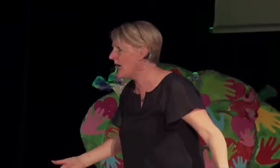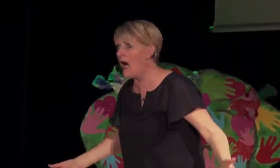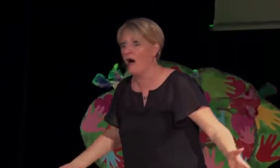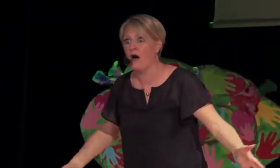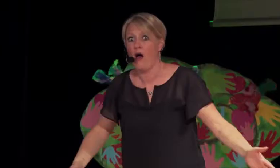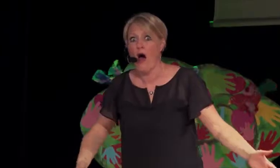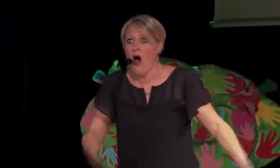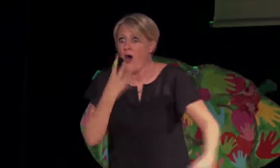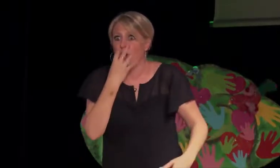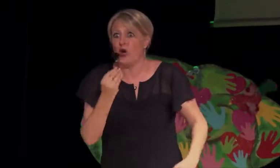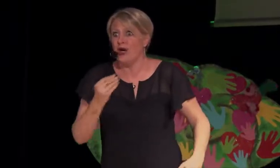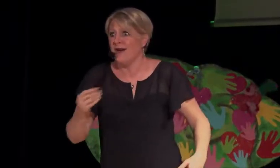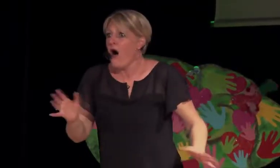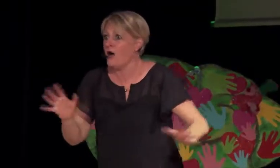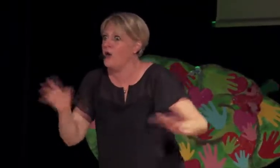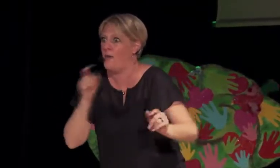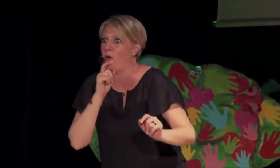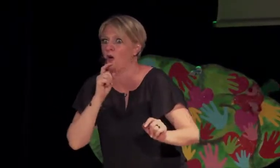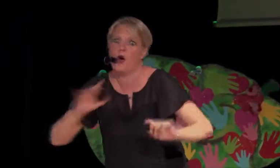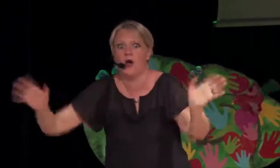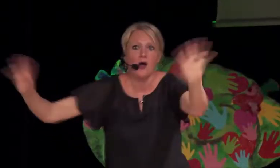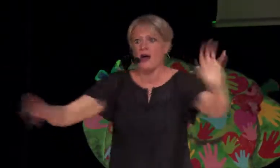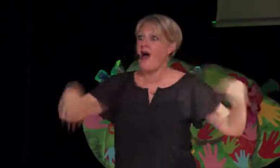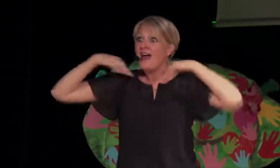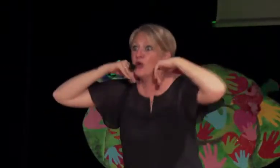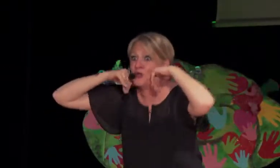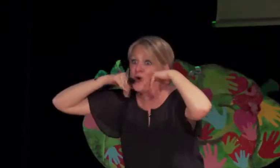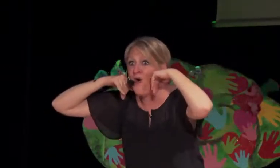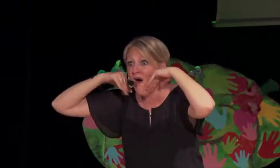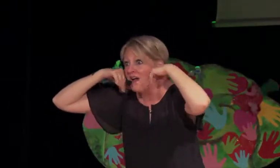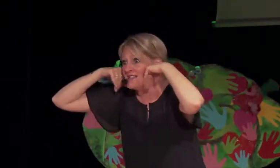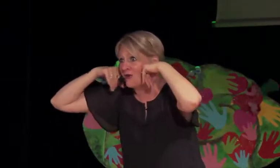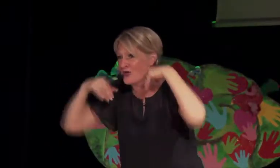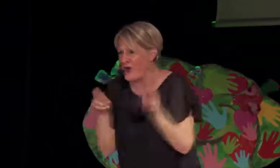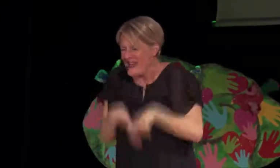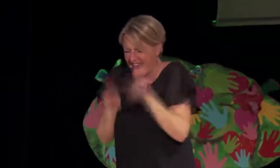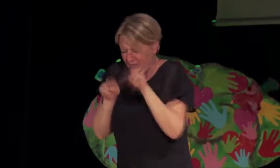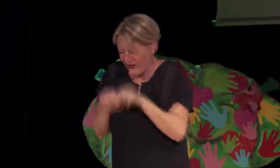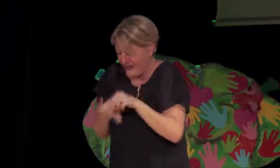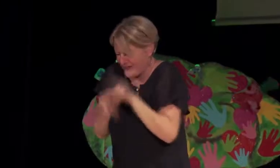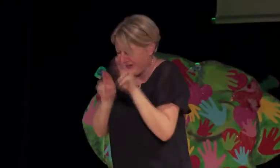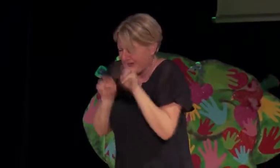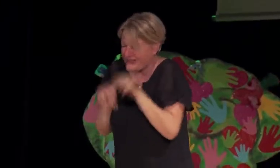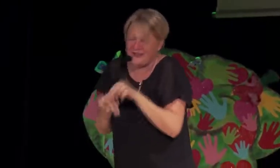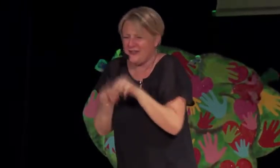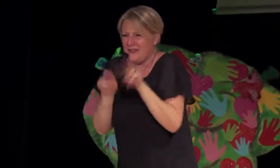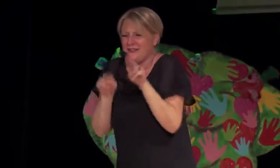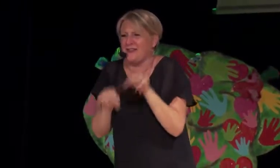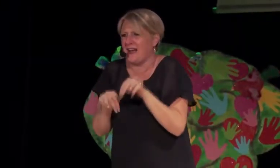il y a oh, le loup. Oh non, pas encore. Le cochon. Et c'est le cochon. Il court vite, vite, vite, vite, vite, vite, vite vers